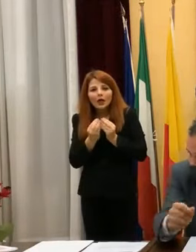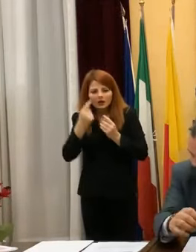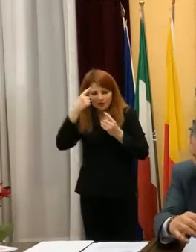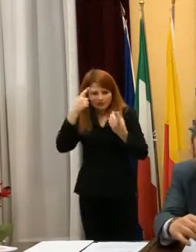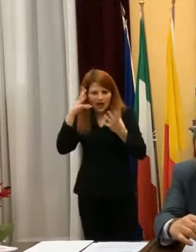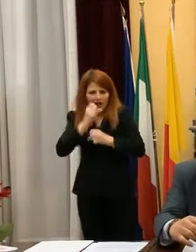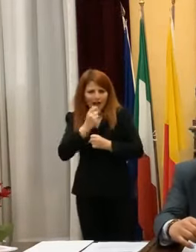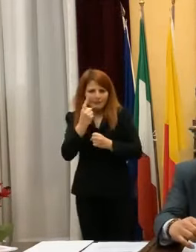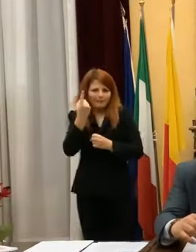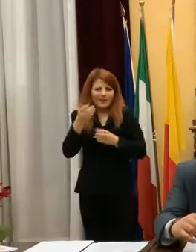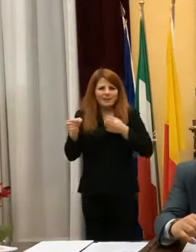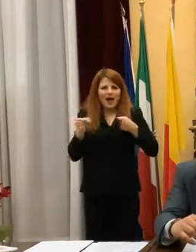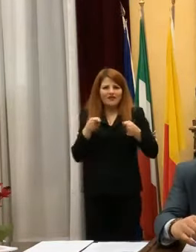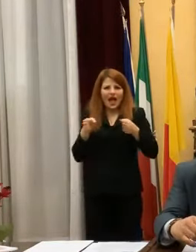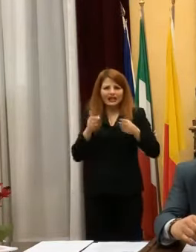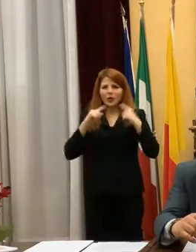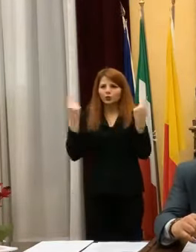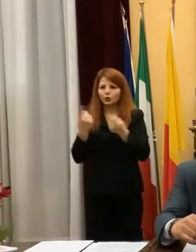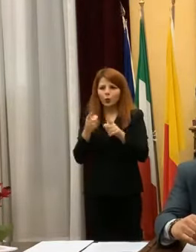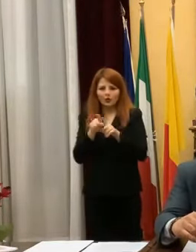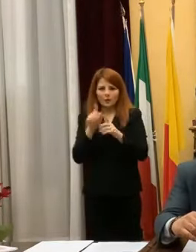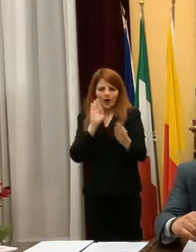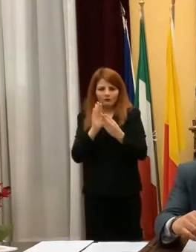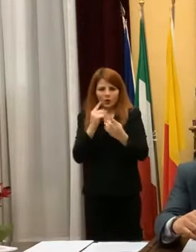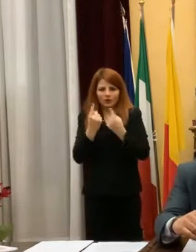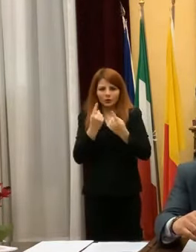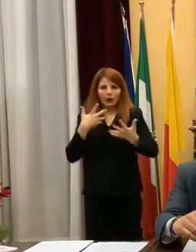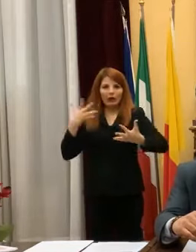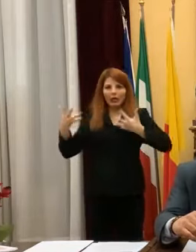ora dovremo parlare.